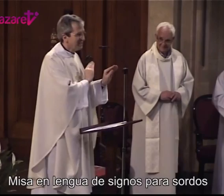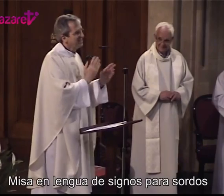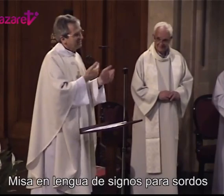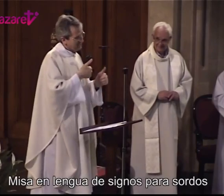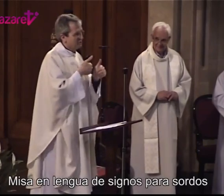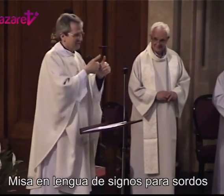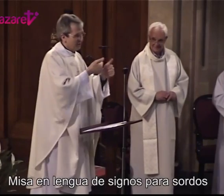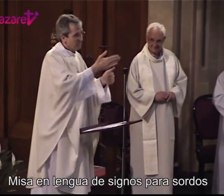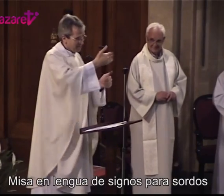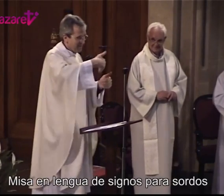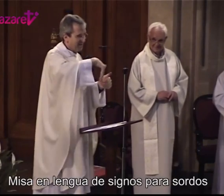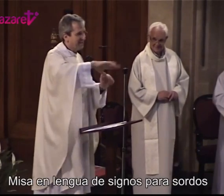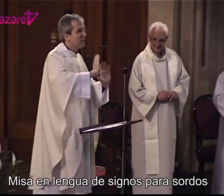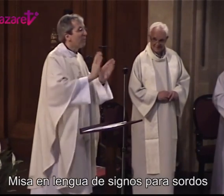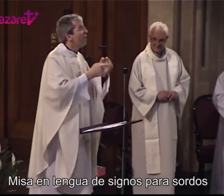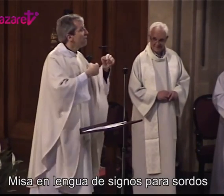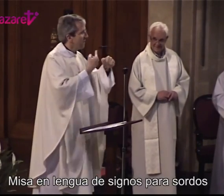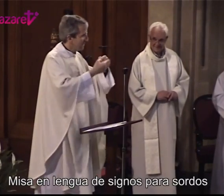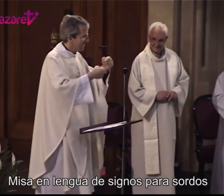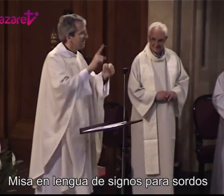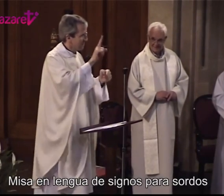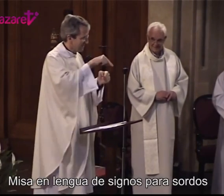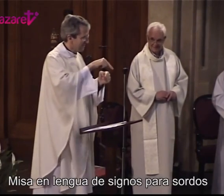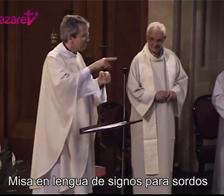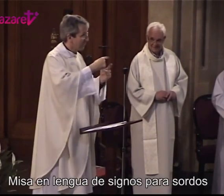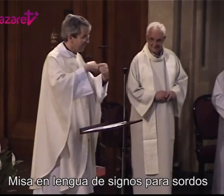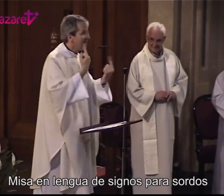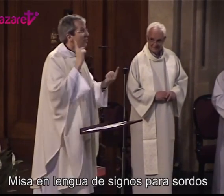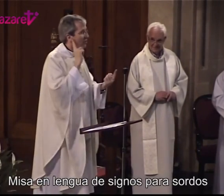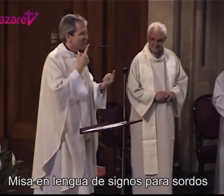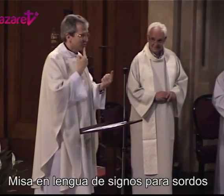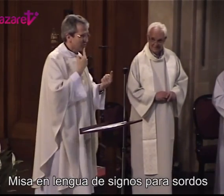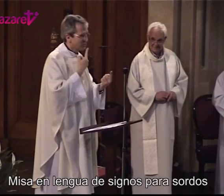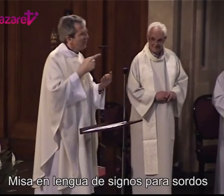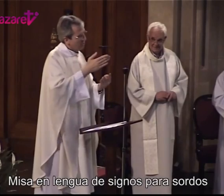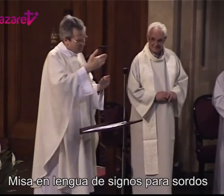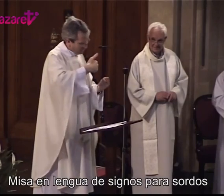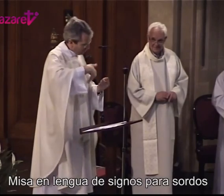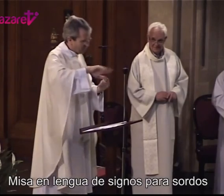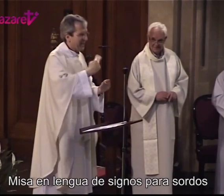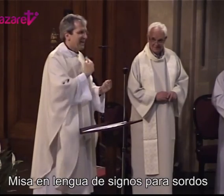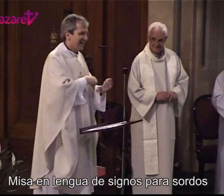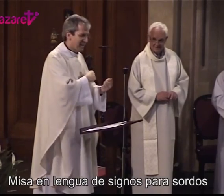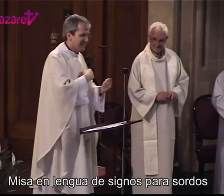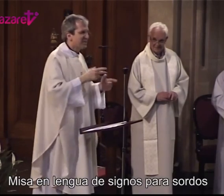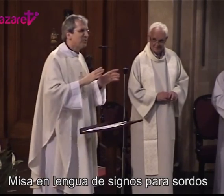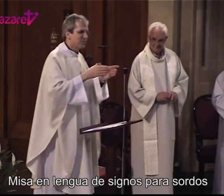y nos quiere acompañar como familia también, porque los sordos, toda la Iglesia, todos los